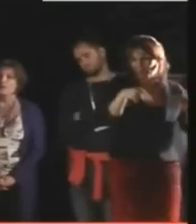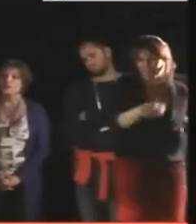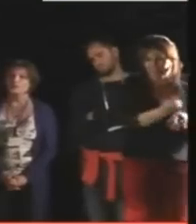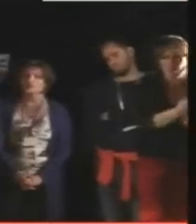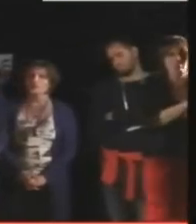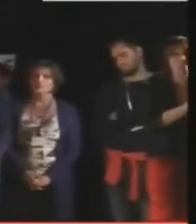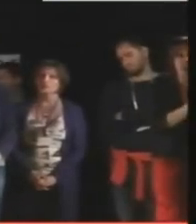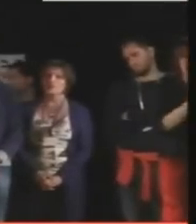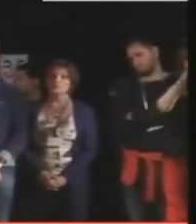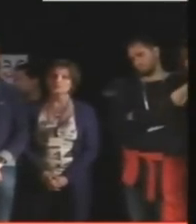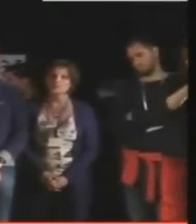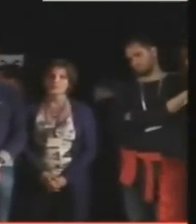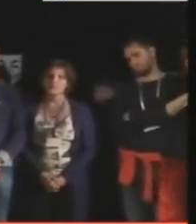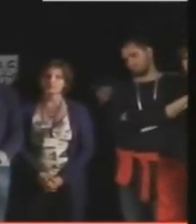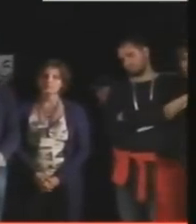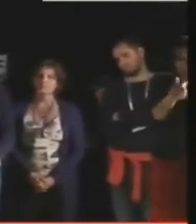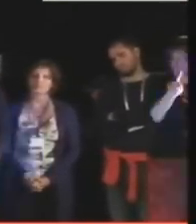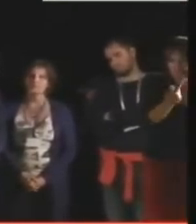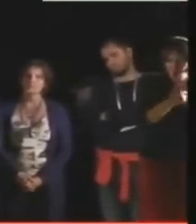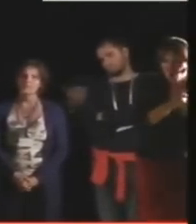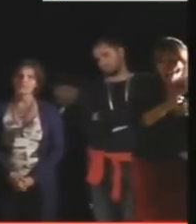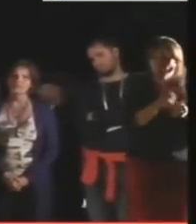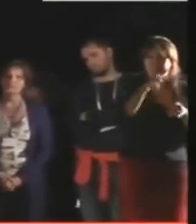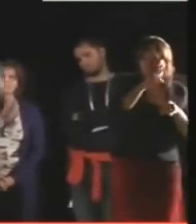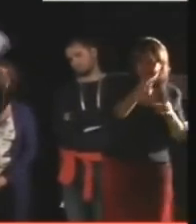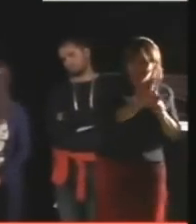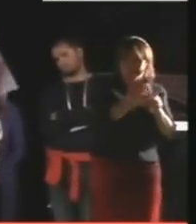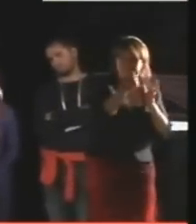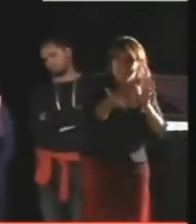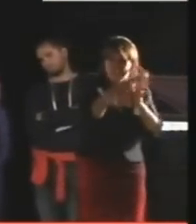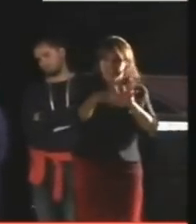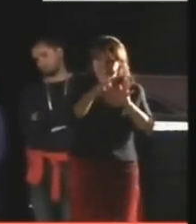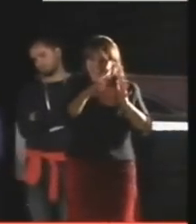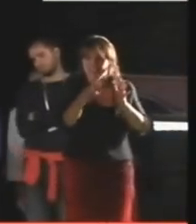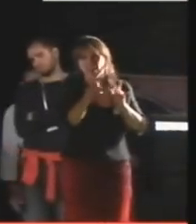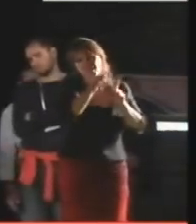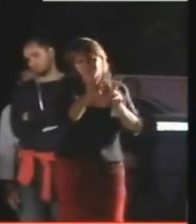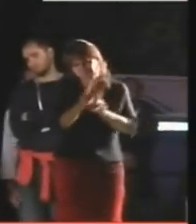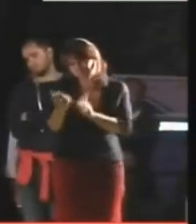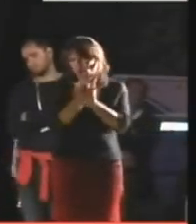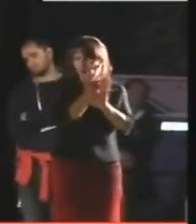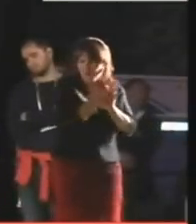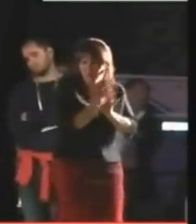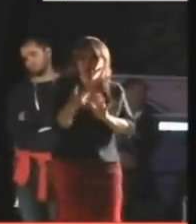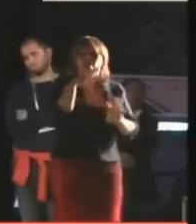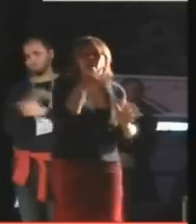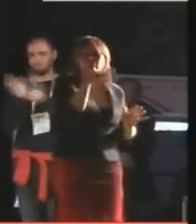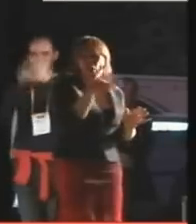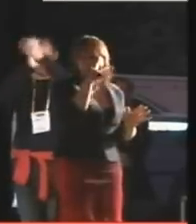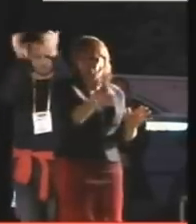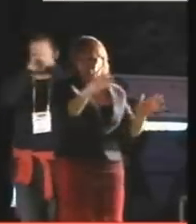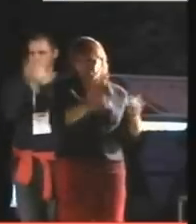un banchiere se ne batte i coglioni perché ti parla di spread e di tassi dell'ITR AMT, vaffanculo!